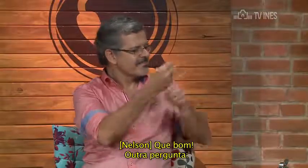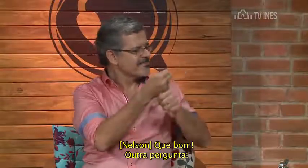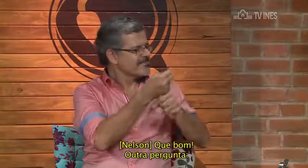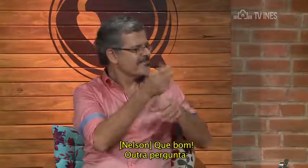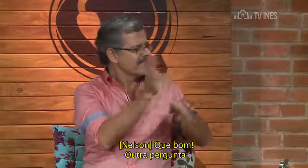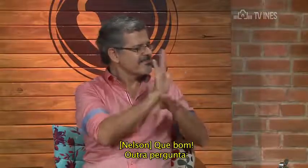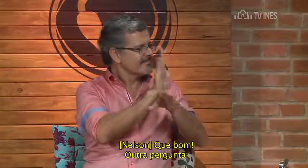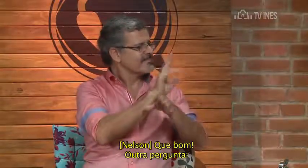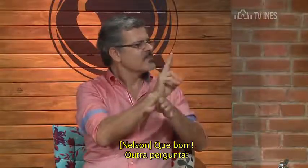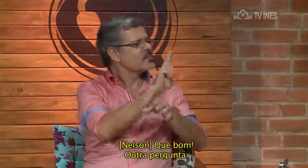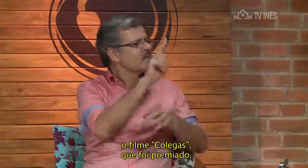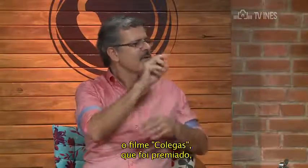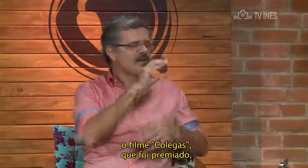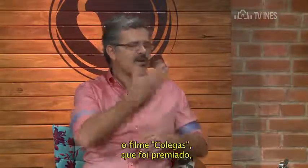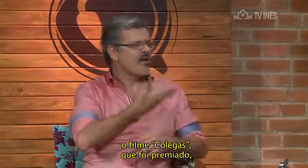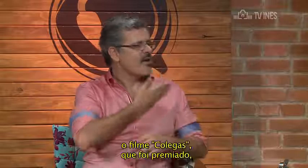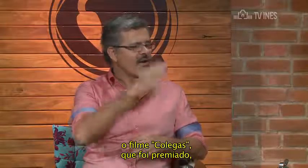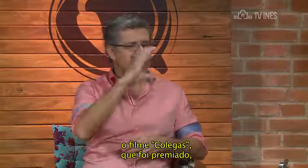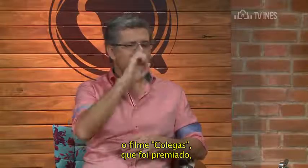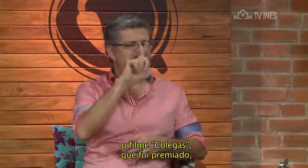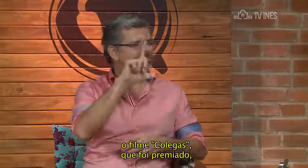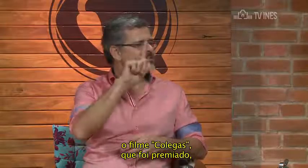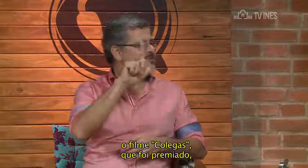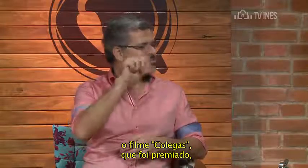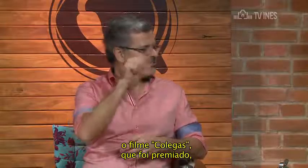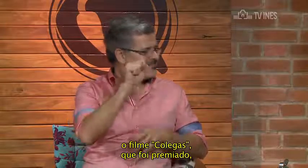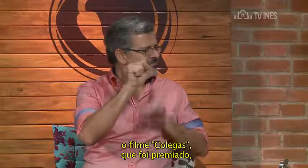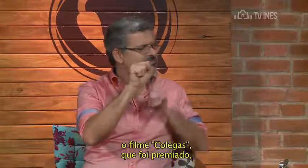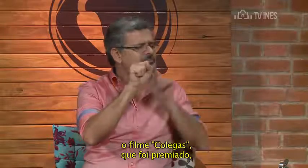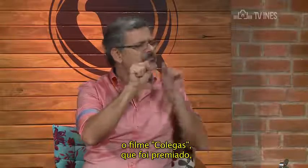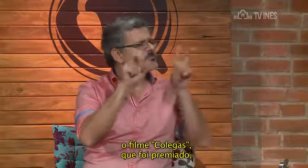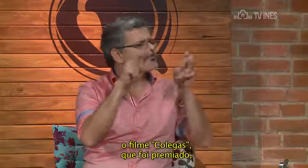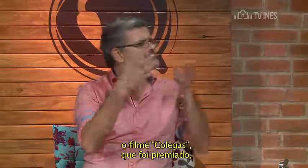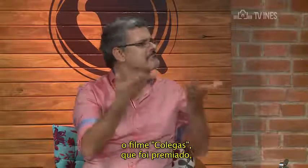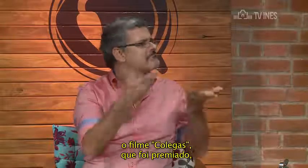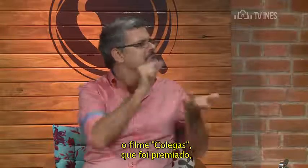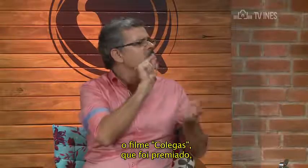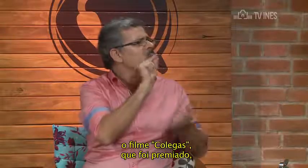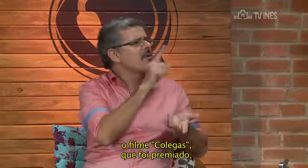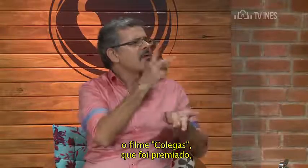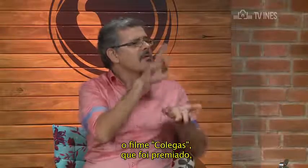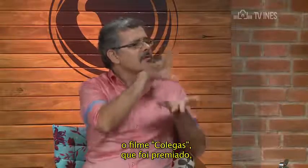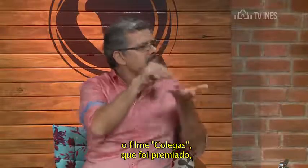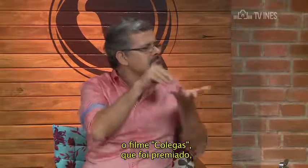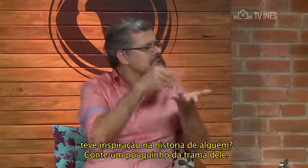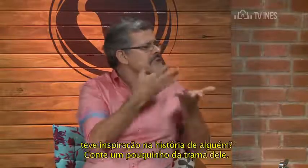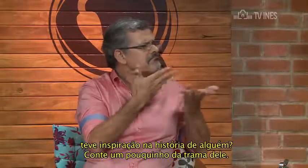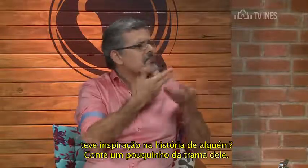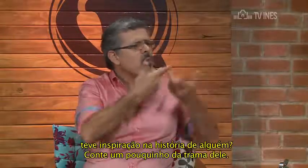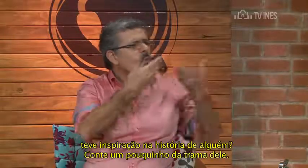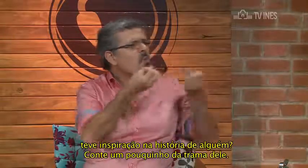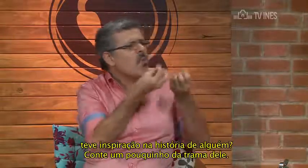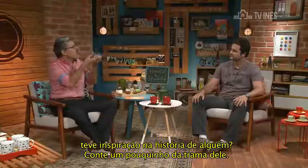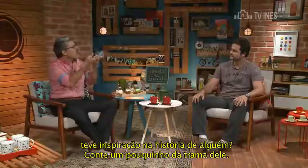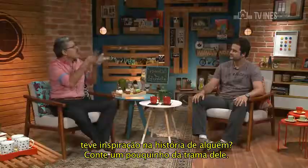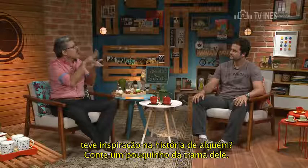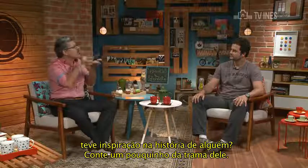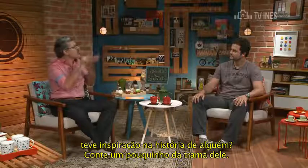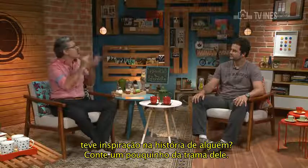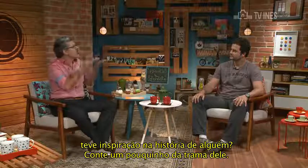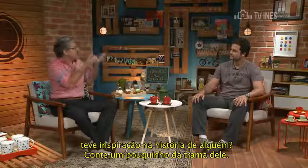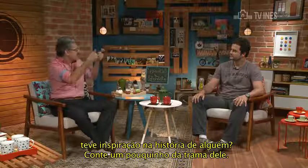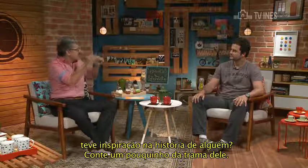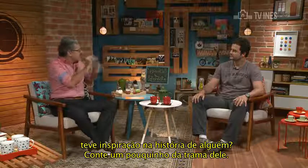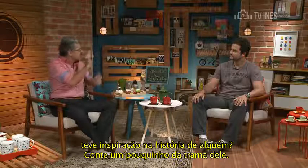Outra pergunta. O filme Colegas, que foi premiado, teve inspiração na história de